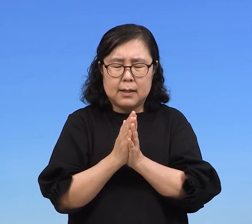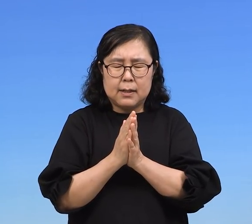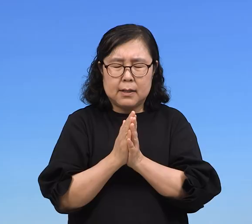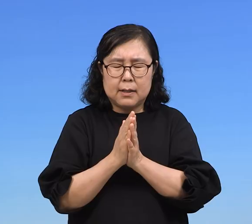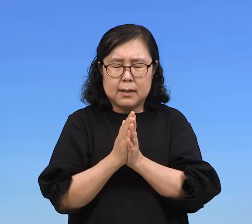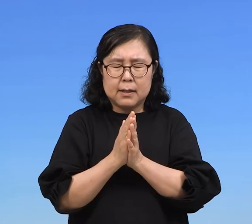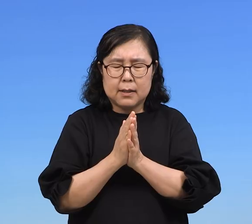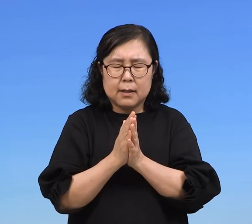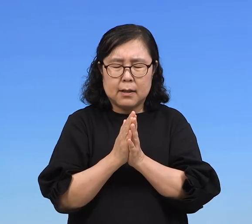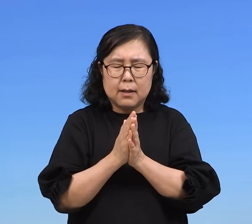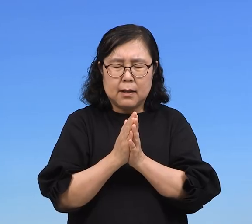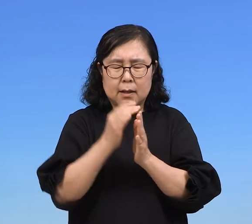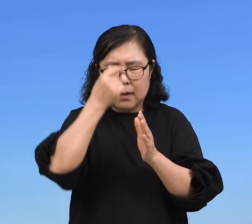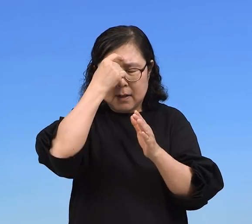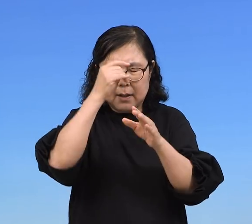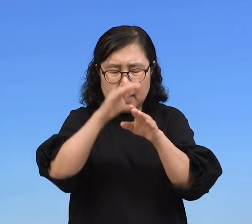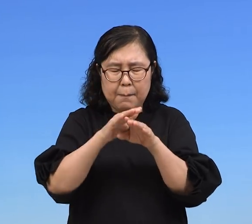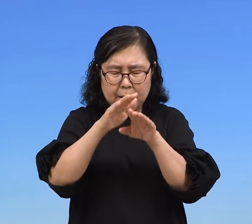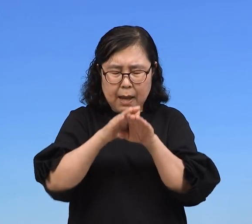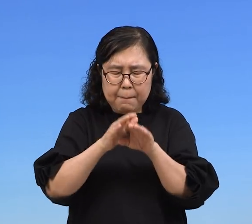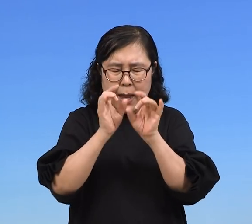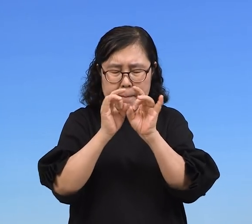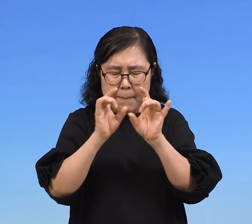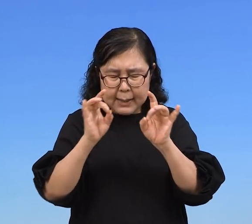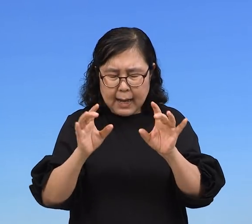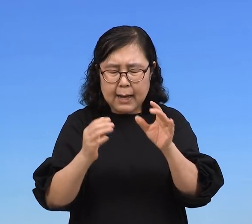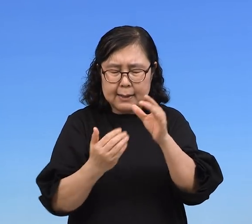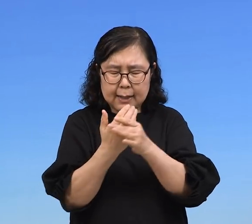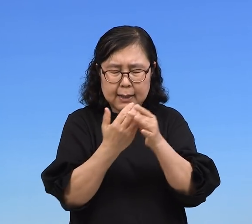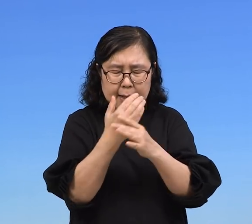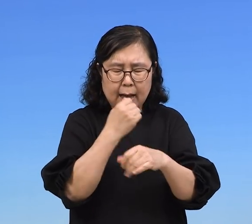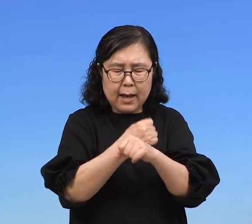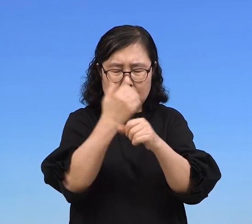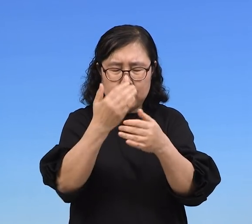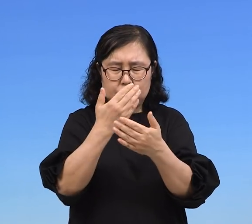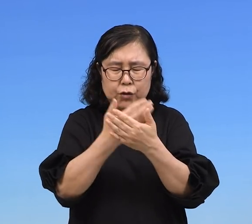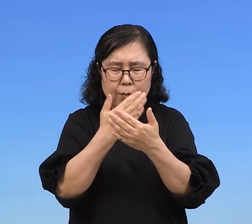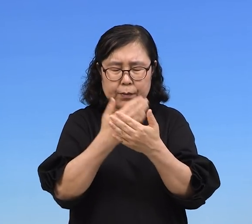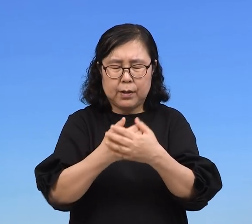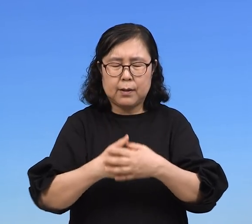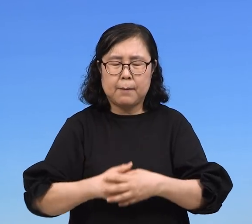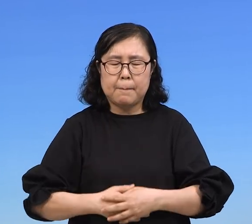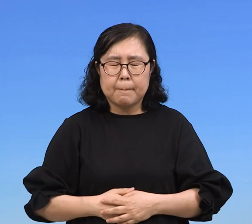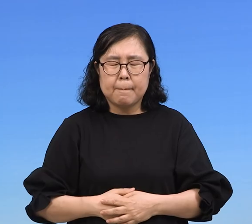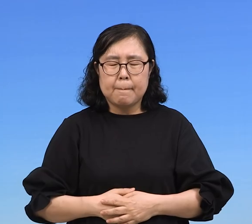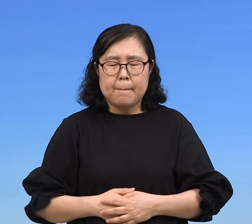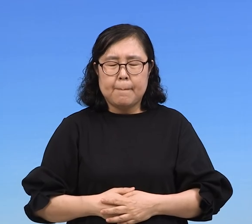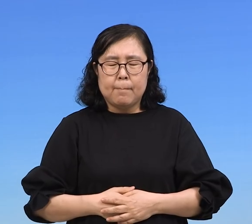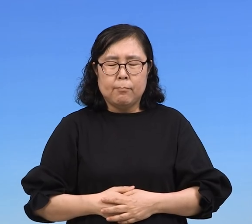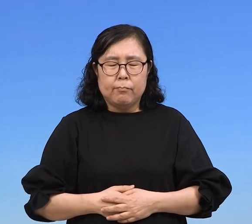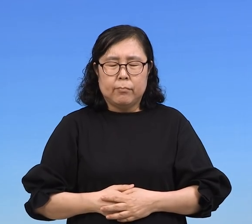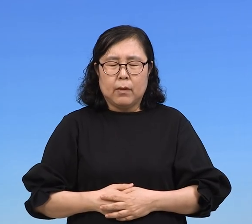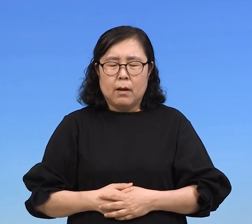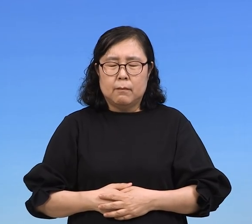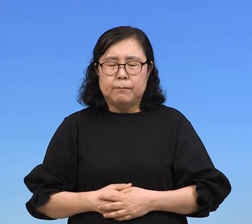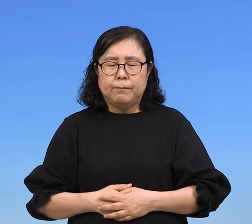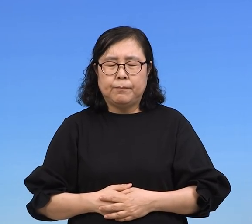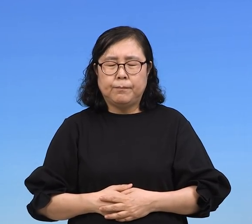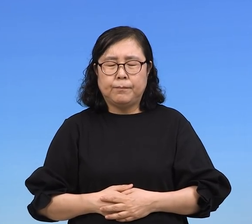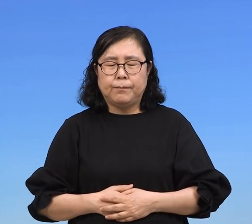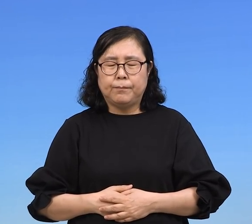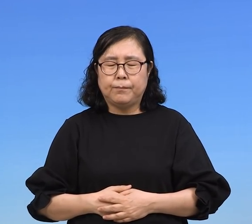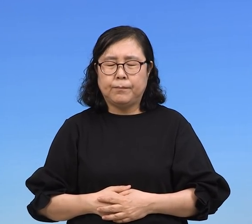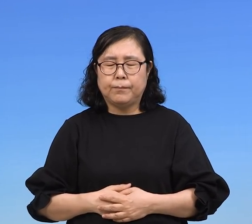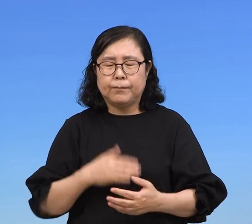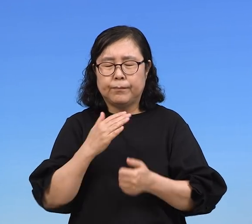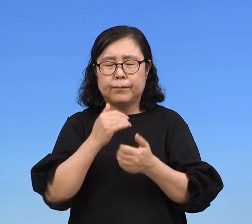사건들마다 그 예배 현장에서 나타나게 하여 그 소망 주시옵소서. 우리를 붙들어 주시고 주님이 도와주시옵소서.